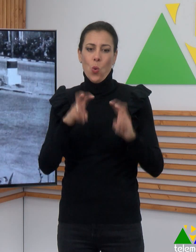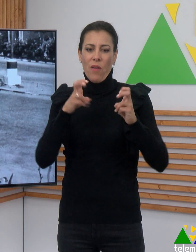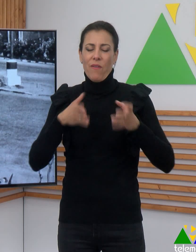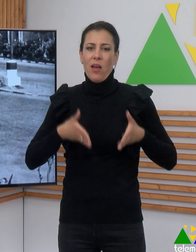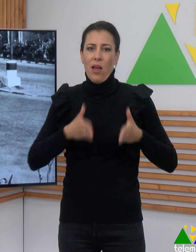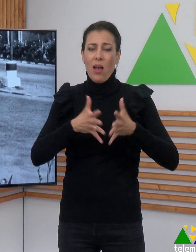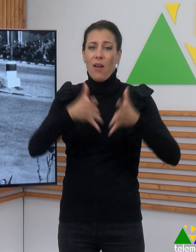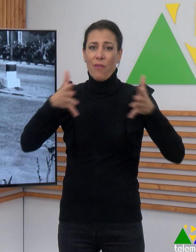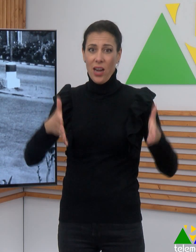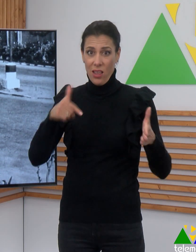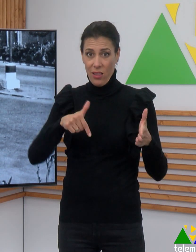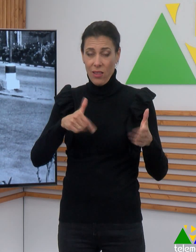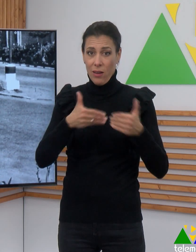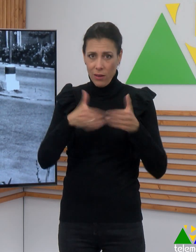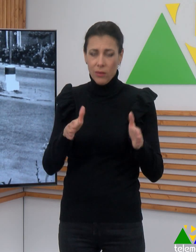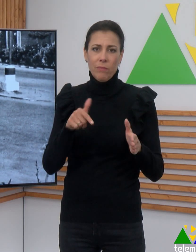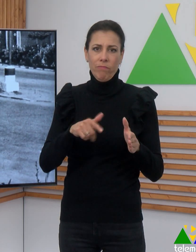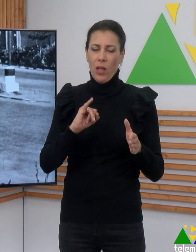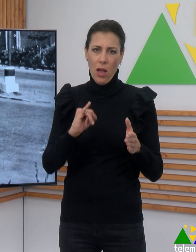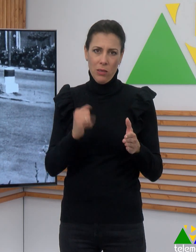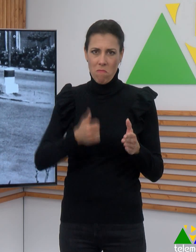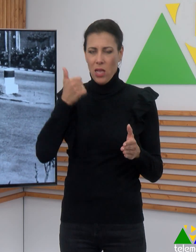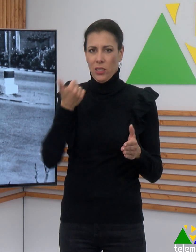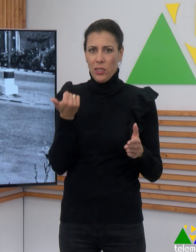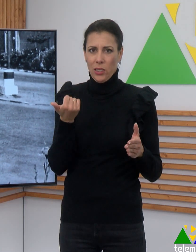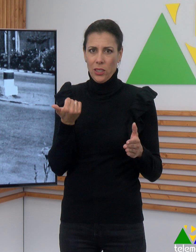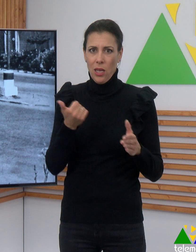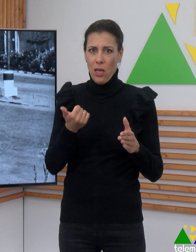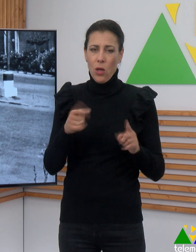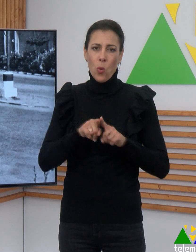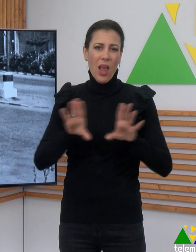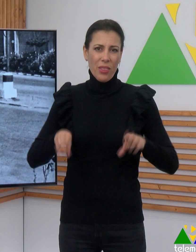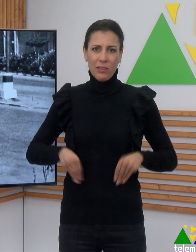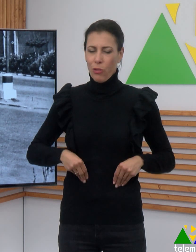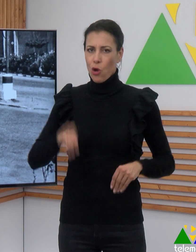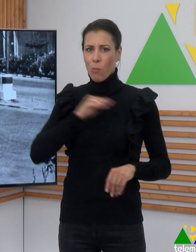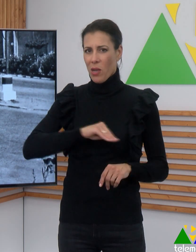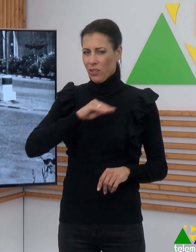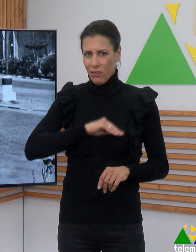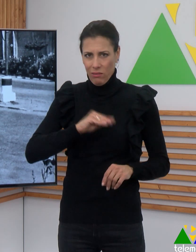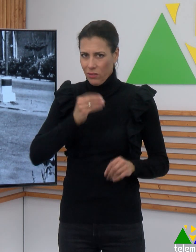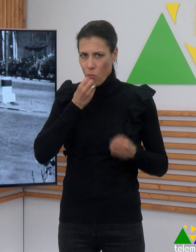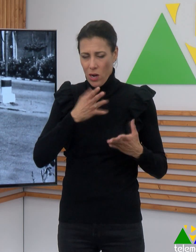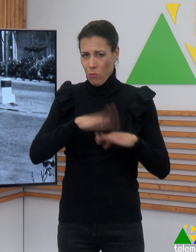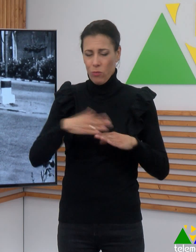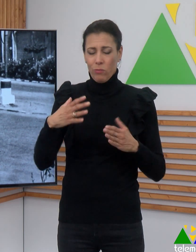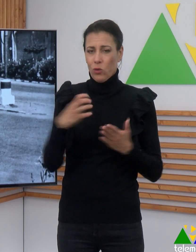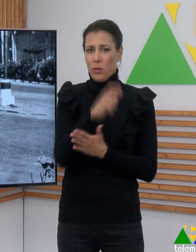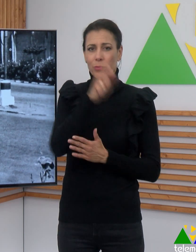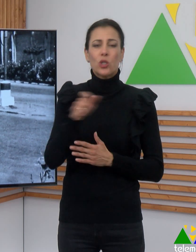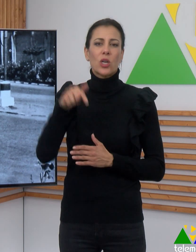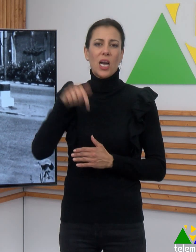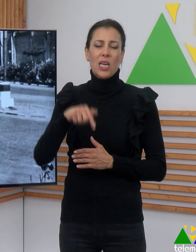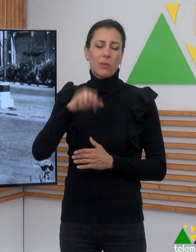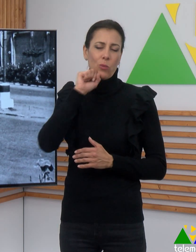que se abre aquí, pues va a tener una aceptación bastante por los motrileños de la